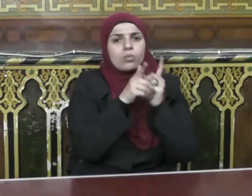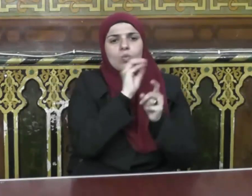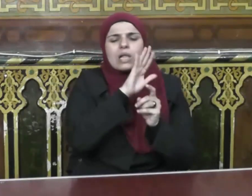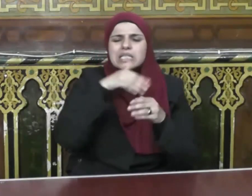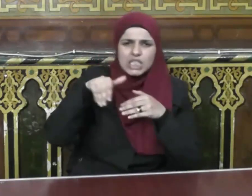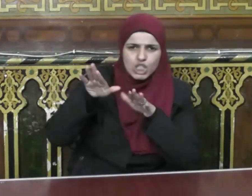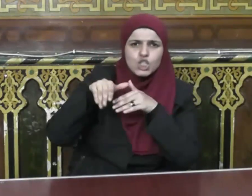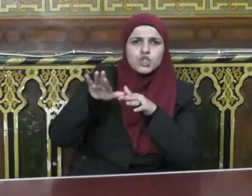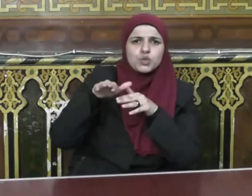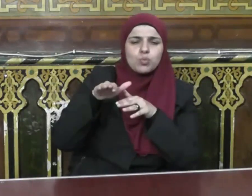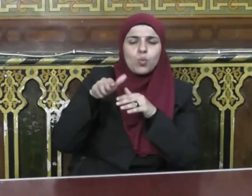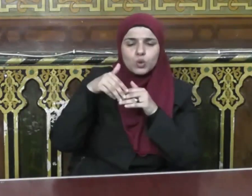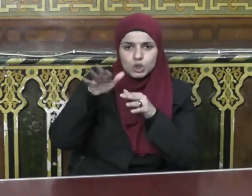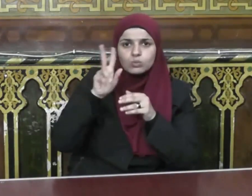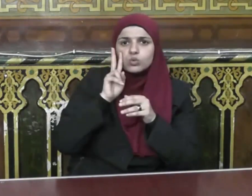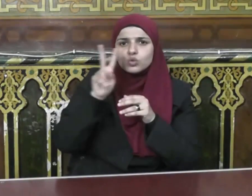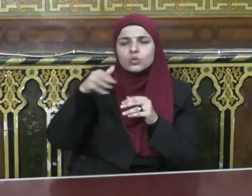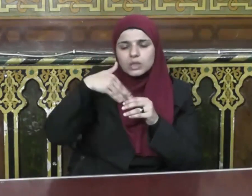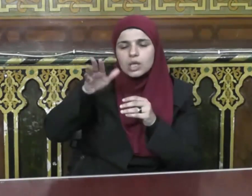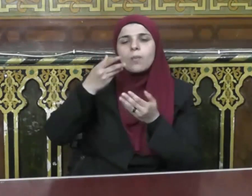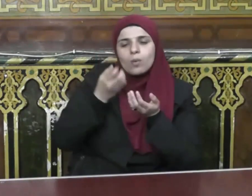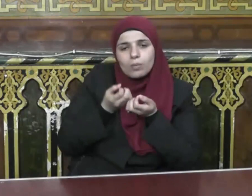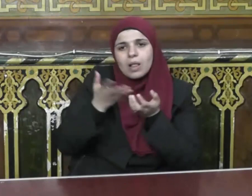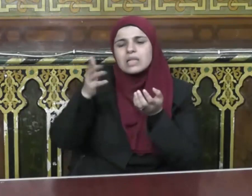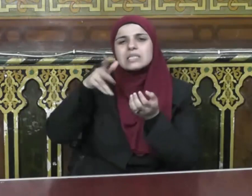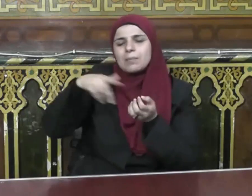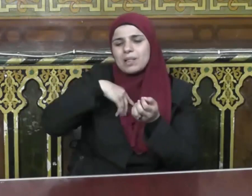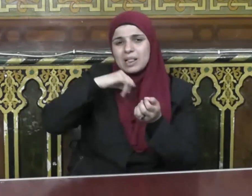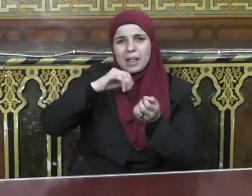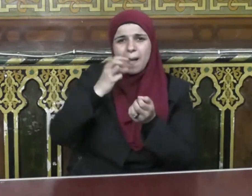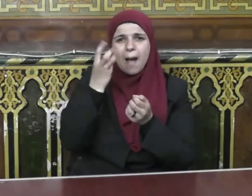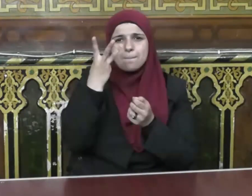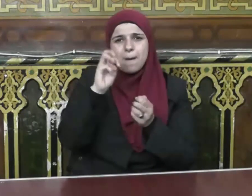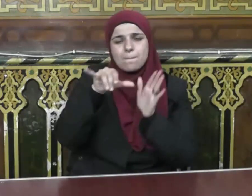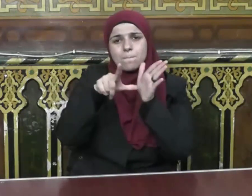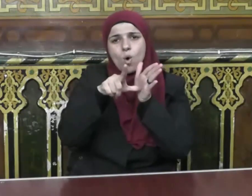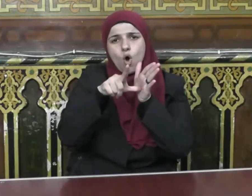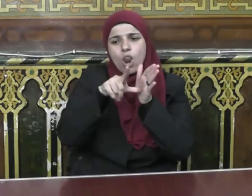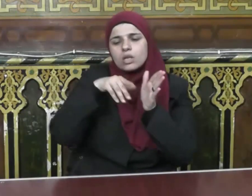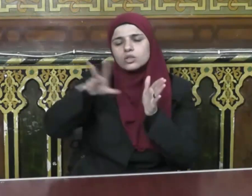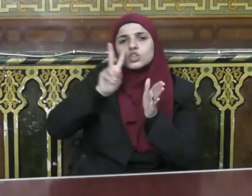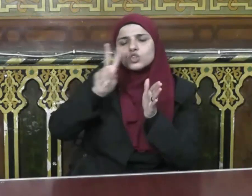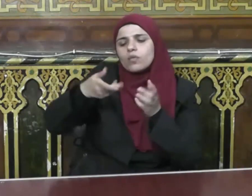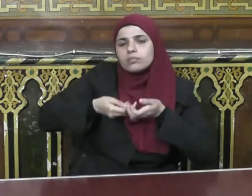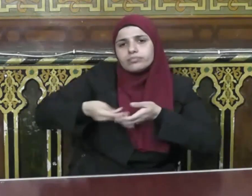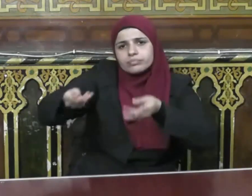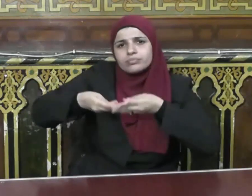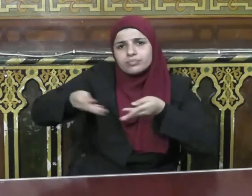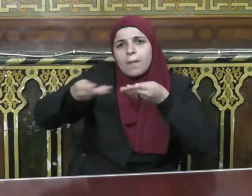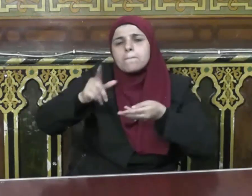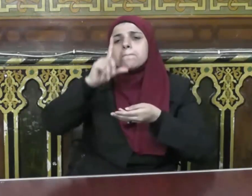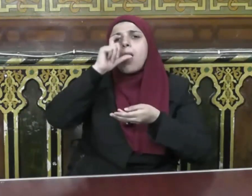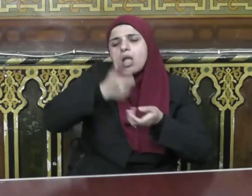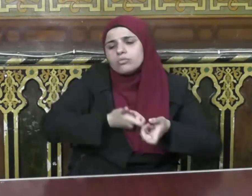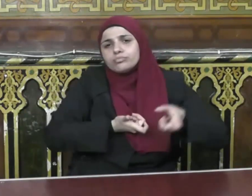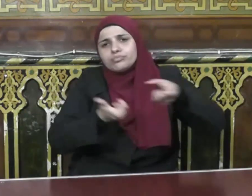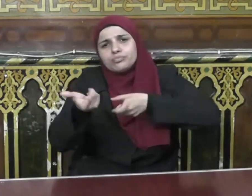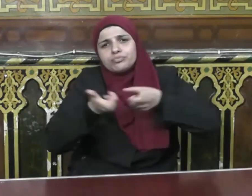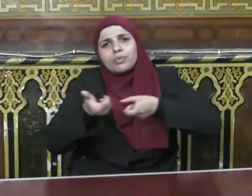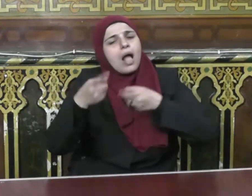دعوه، وأريقوا على بوله سجلا من ماء أو ذنوبا من ماء، فإنما بعثتم